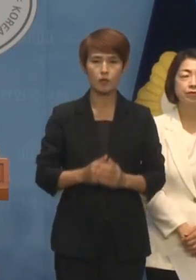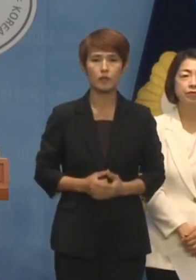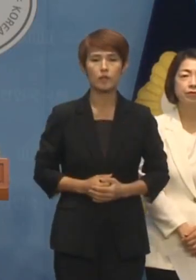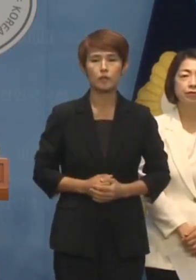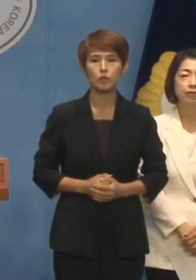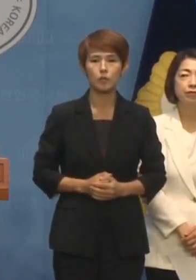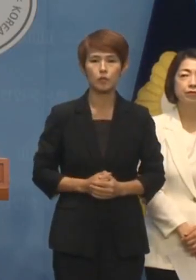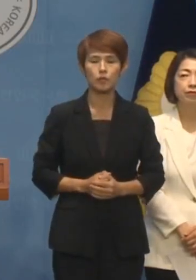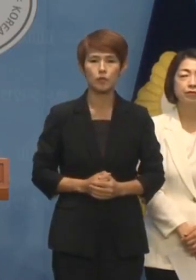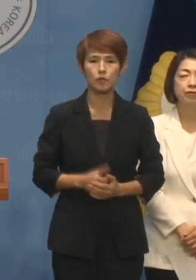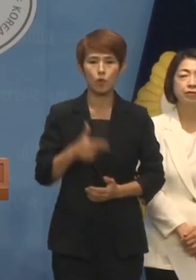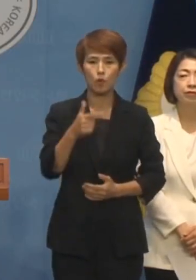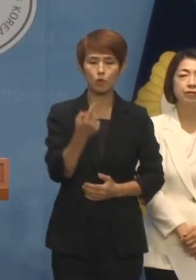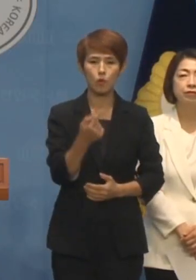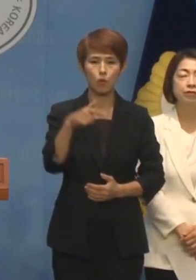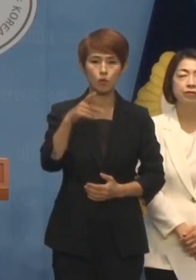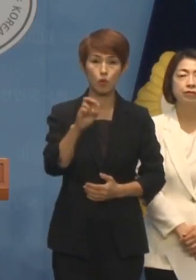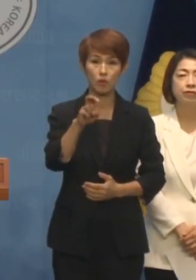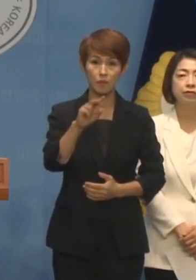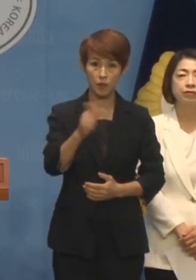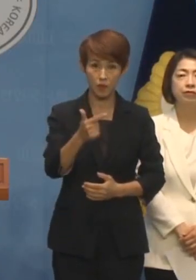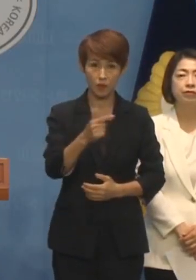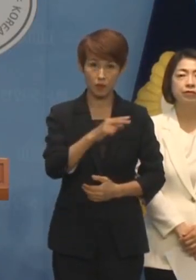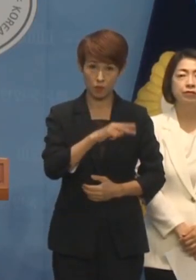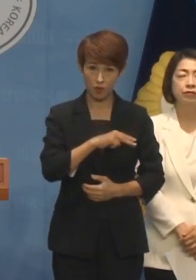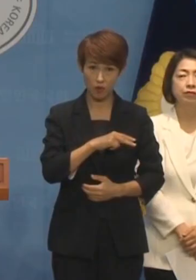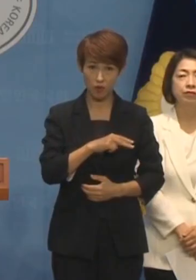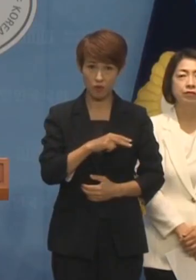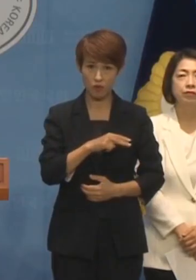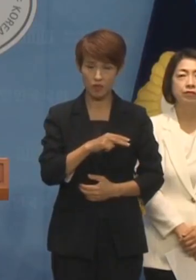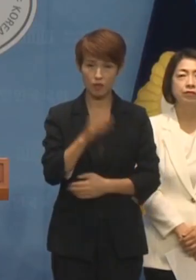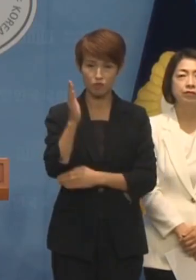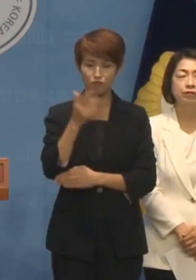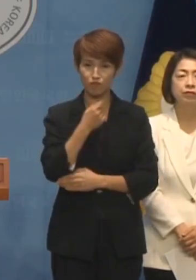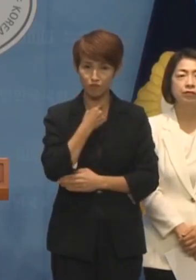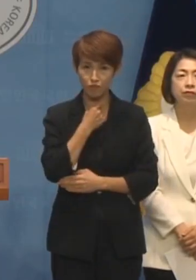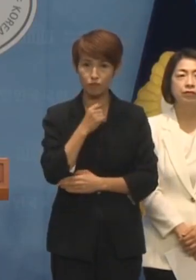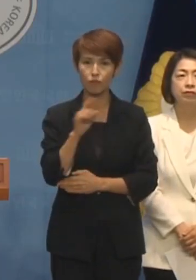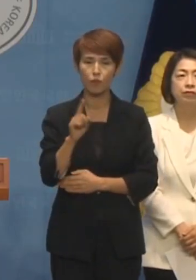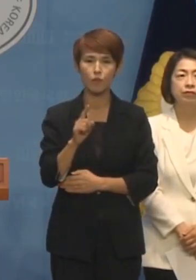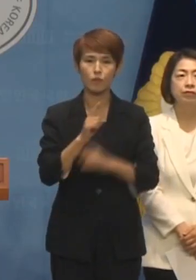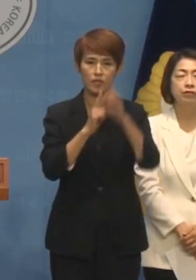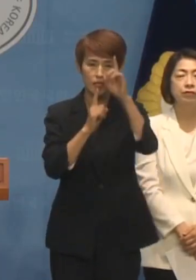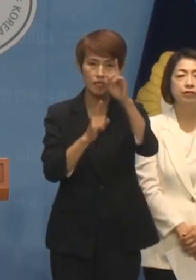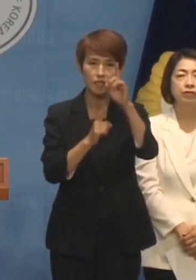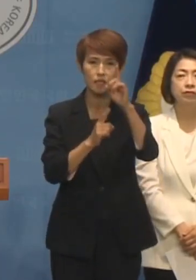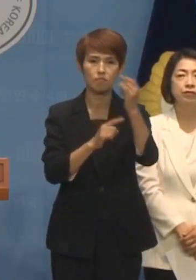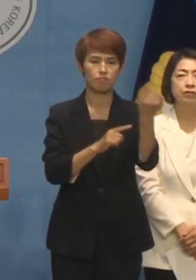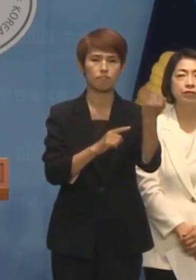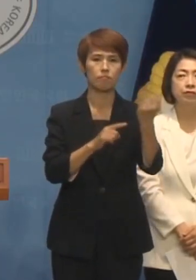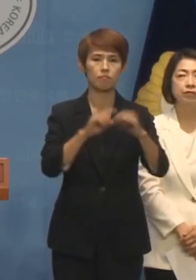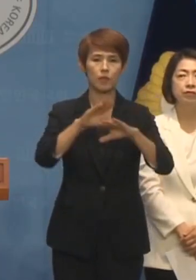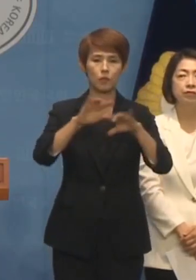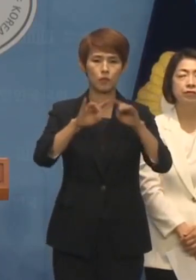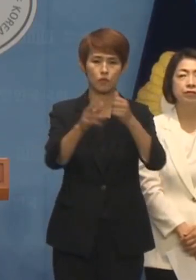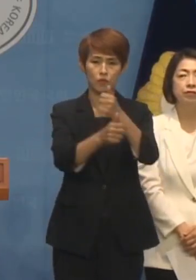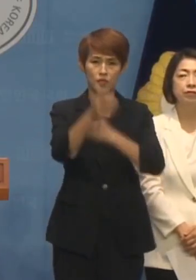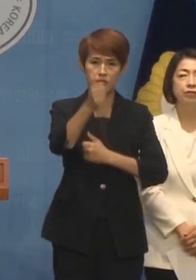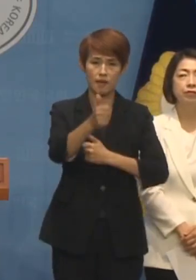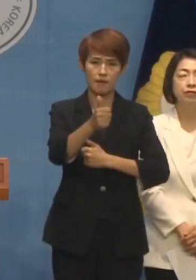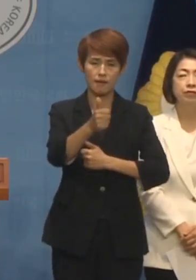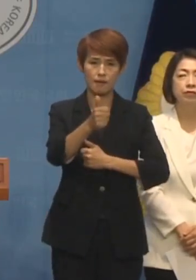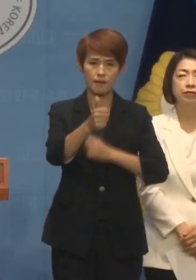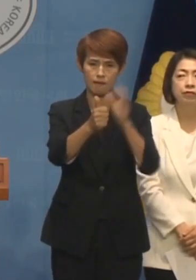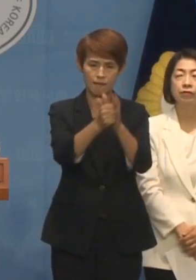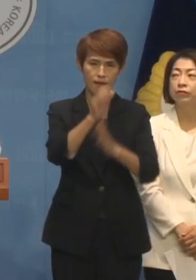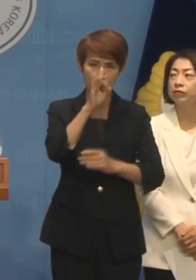말씀하실 노정면 의원님과 몇몇 의원님들의 이진숙 내정자가 방송통신위원장이 왜 되면 안 되는지 말씀을 듣도록